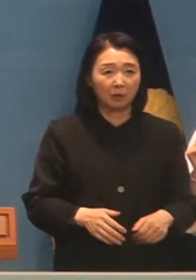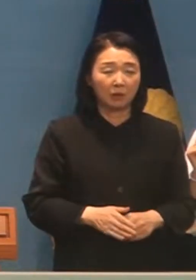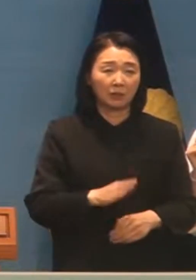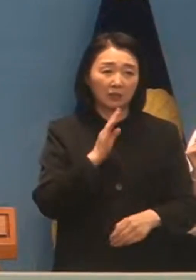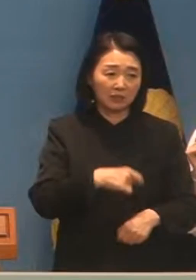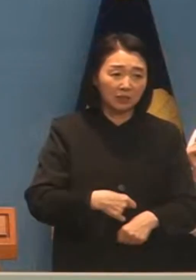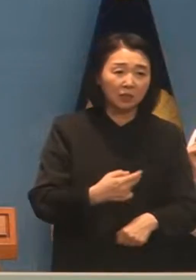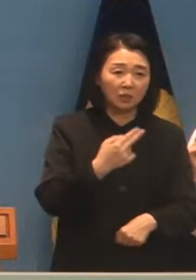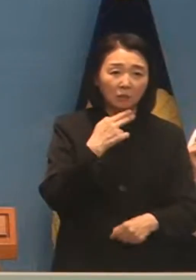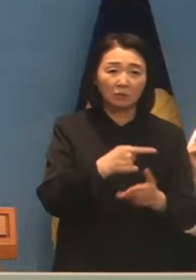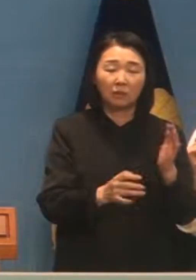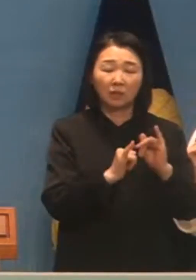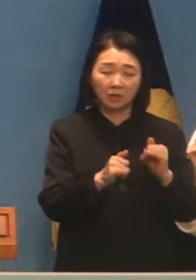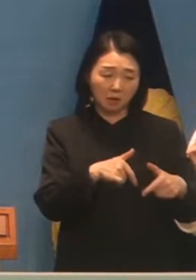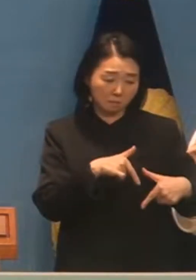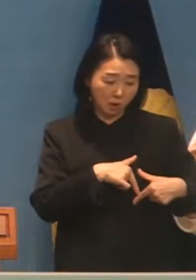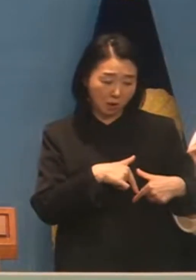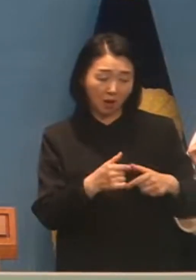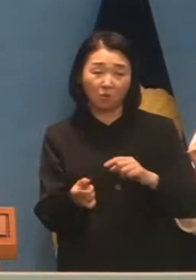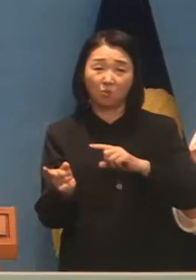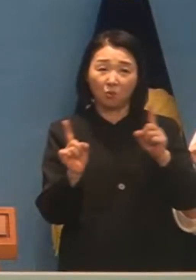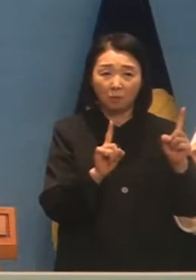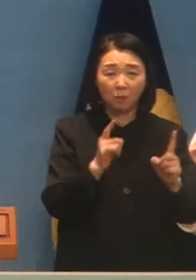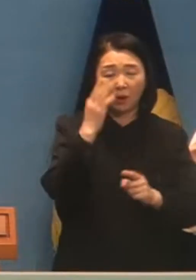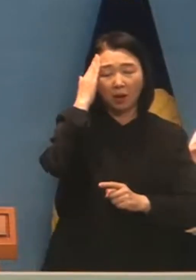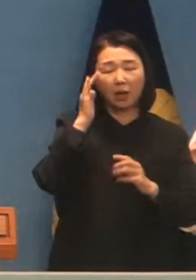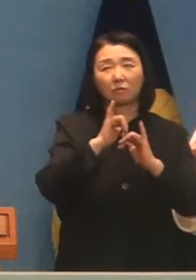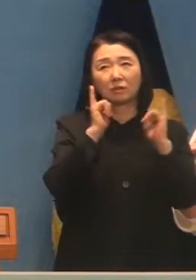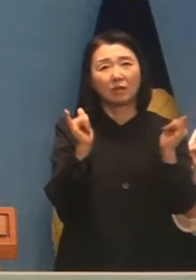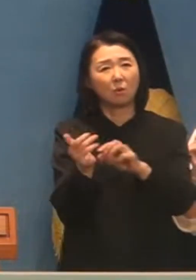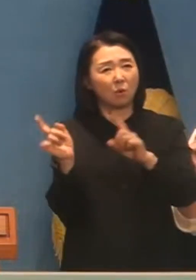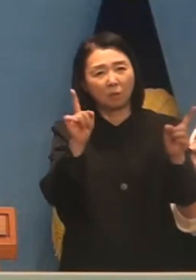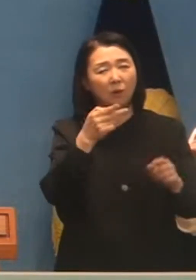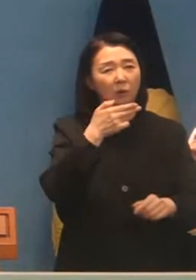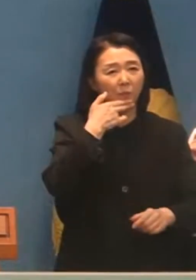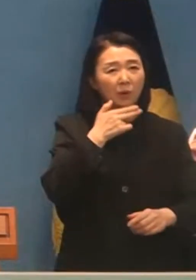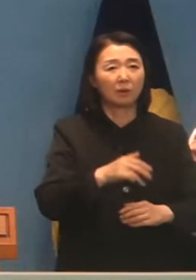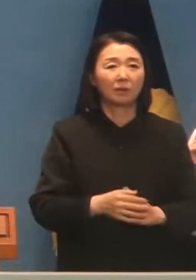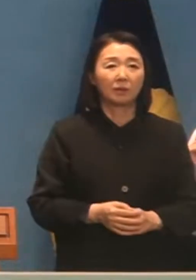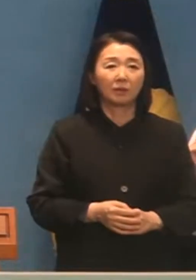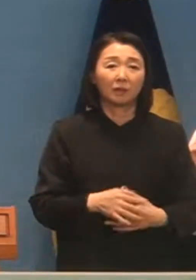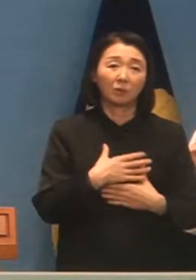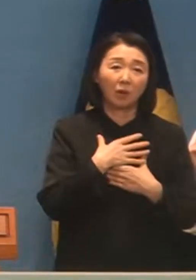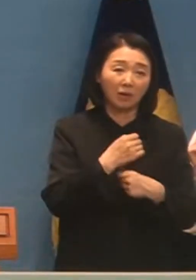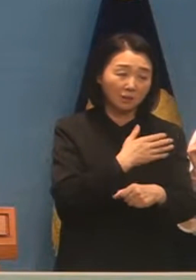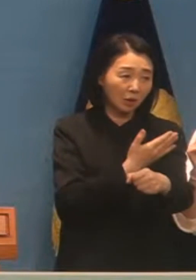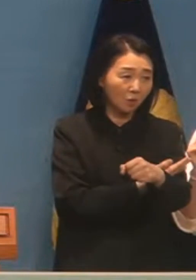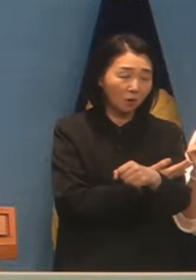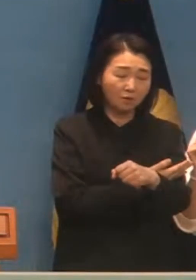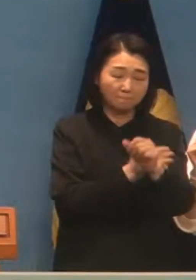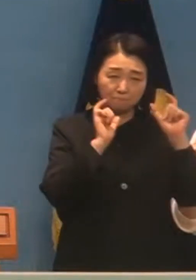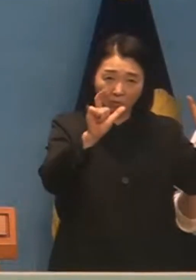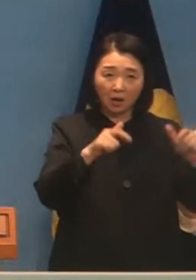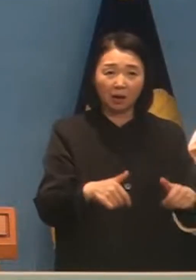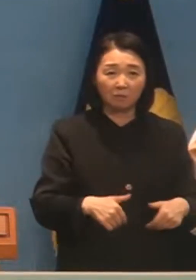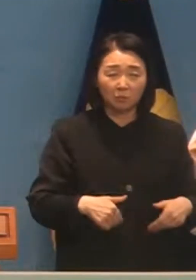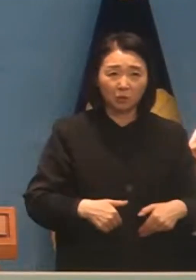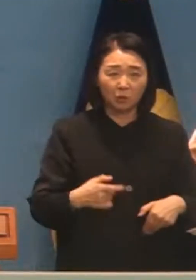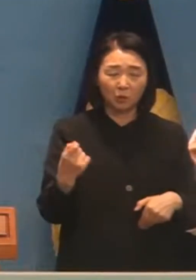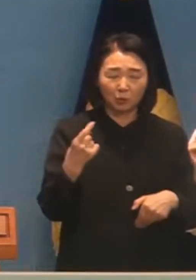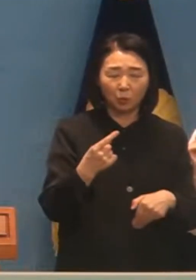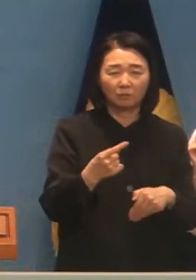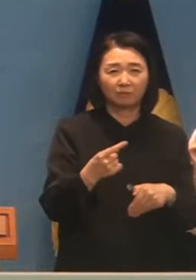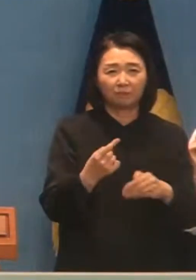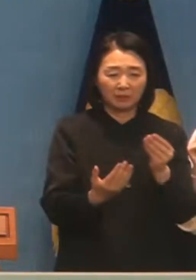진실 없이는 피해자의 명예 회복도 우리 사회의 회복도 없습니다. 또 안전할 권리를 천명하고 더 촘촘한